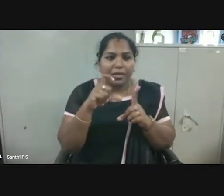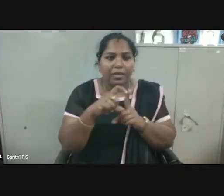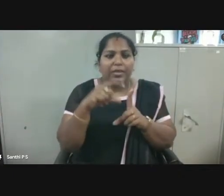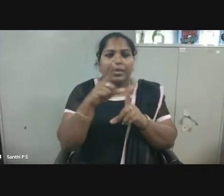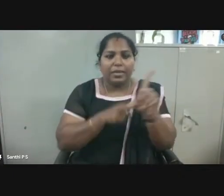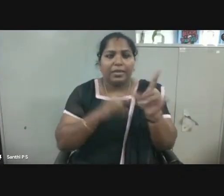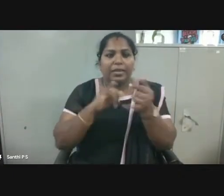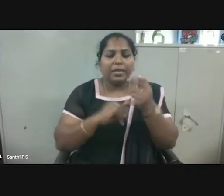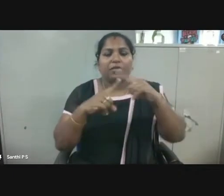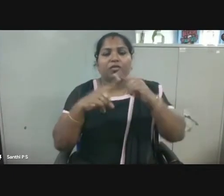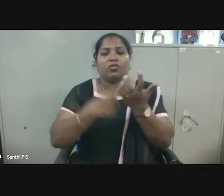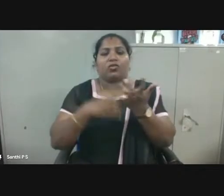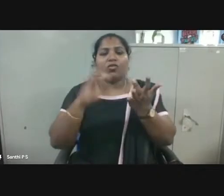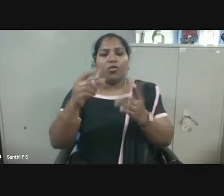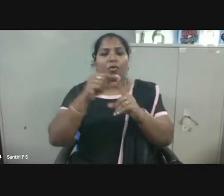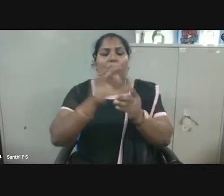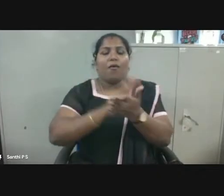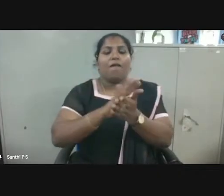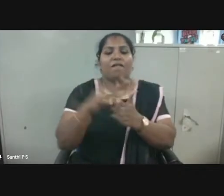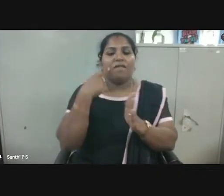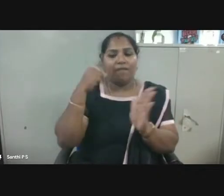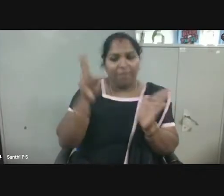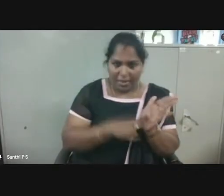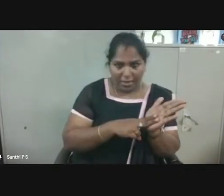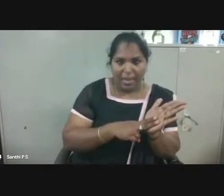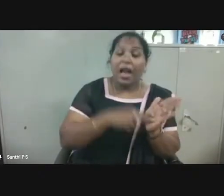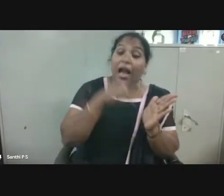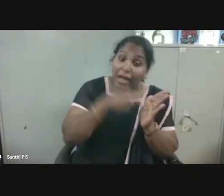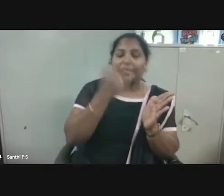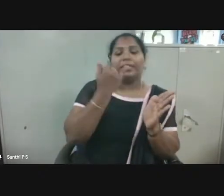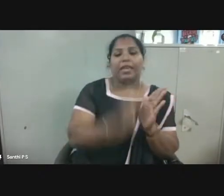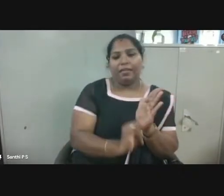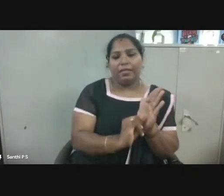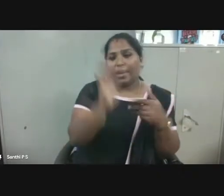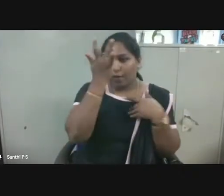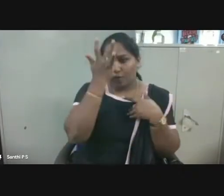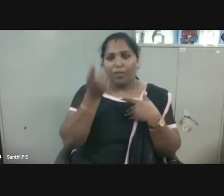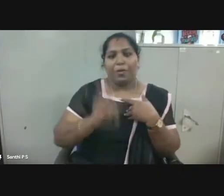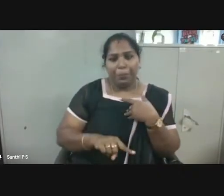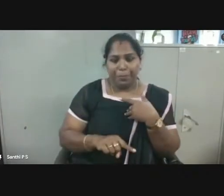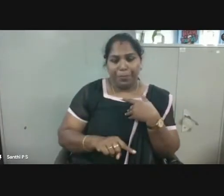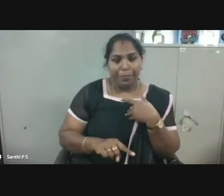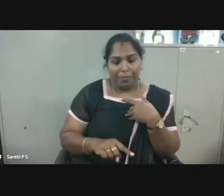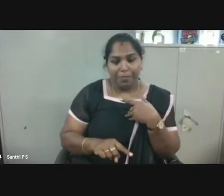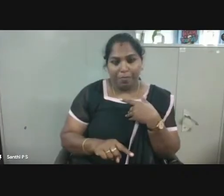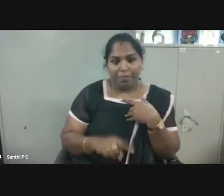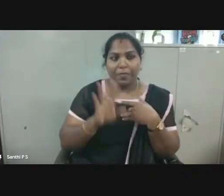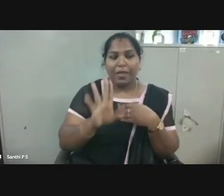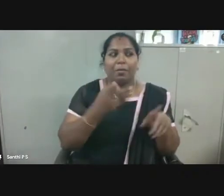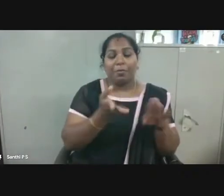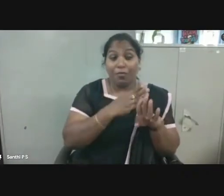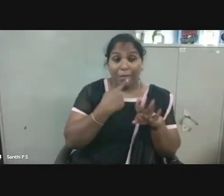ഡിസ്ട്രോഫിനകത്താണ് നമ്മള് ഒരു കേട് വന്നിട്ട് ഈ ഒരു അസുഖം ഉണ്ടാകുന്നത്. നമ്മൾ പറഞ്ഞല്ലോ, എക്സ് ക്രോമോസോമിനകത്ത് ഒരു ജീൻ കേട് വരുന്നുണ്ട്.